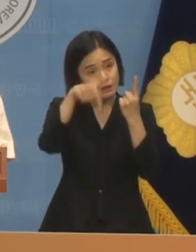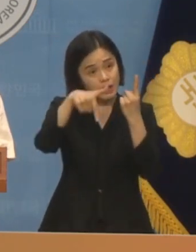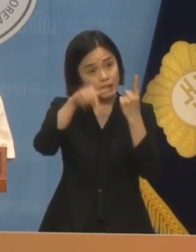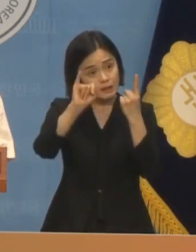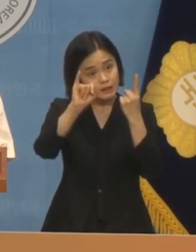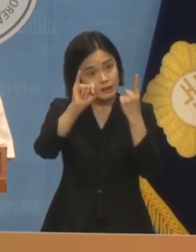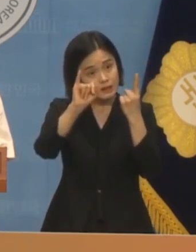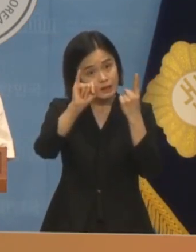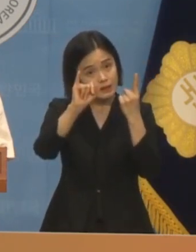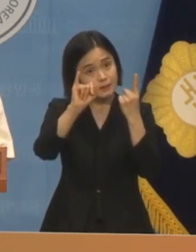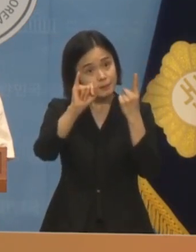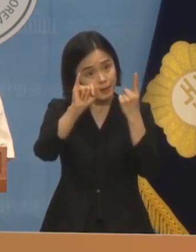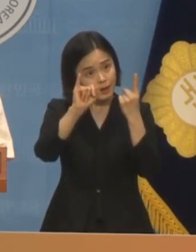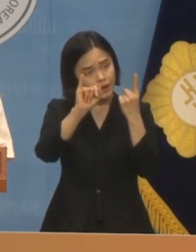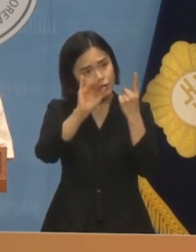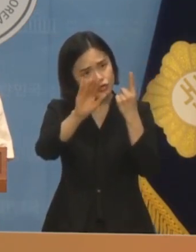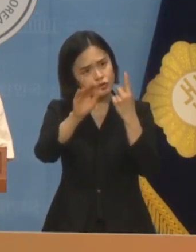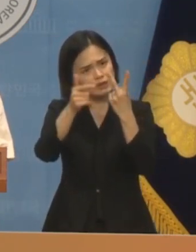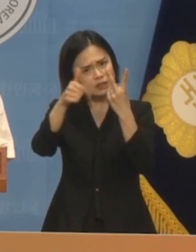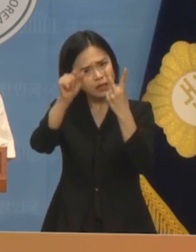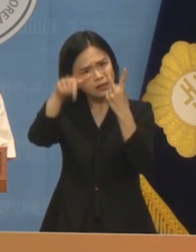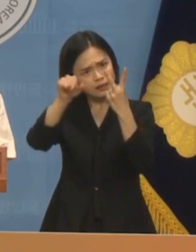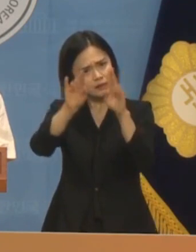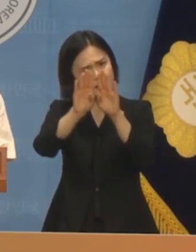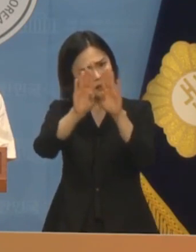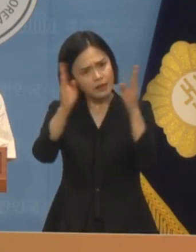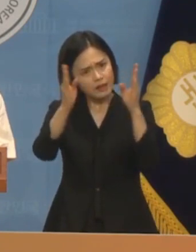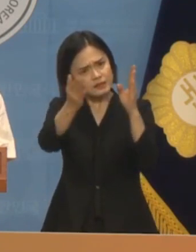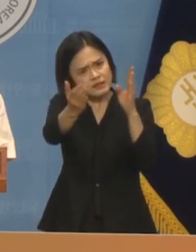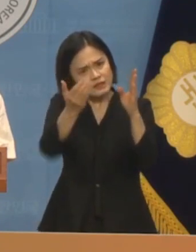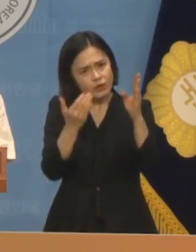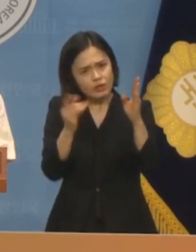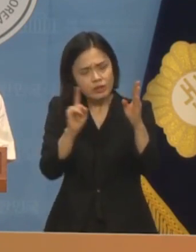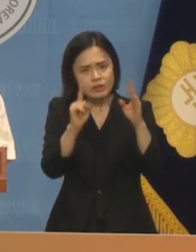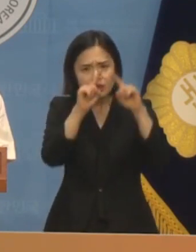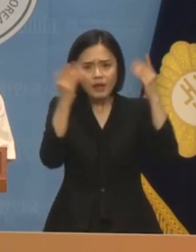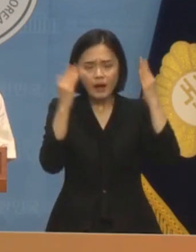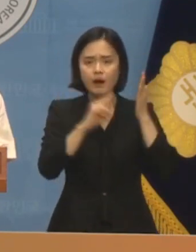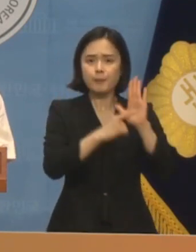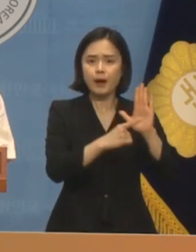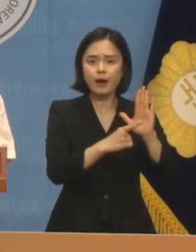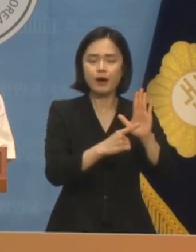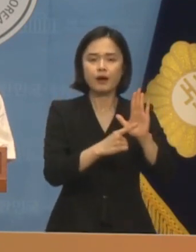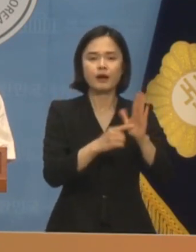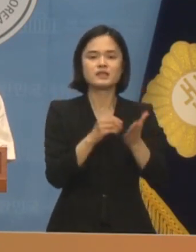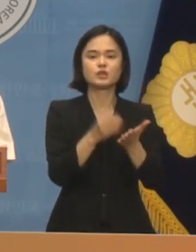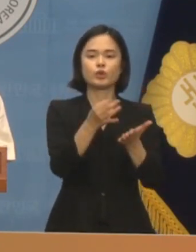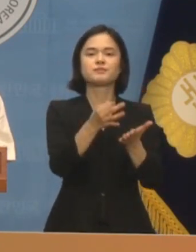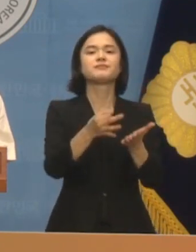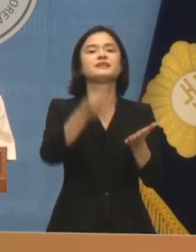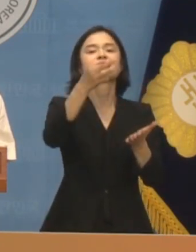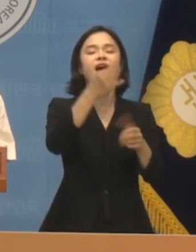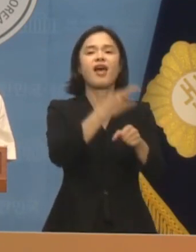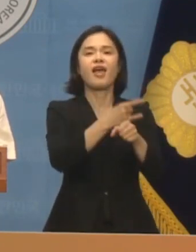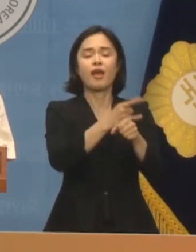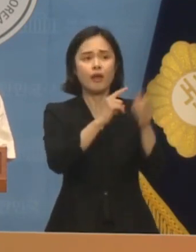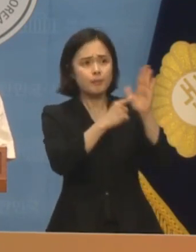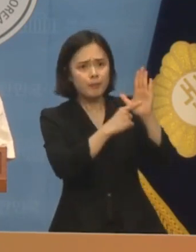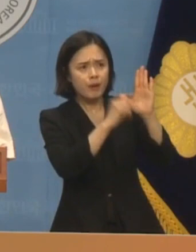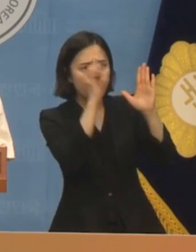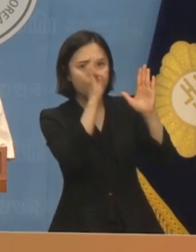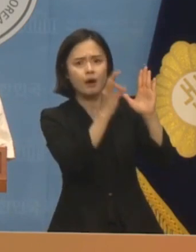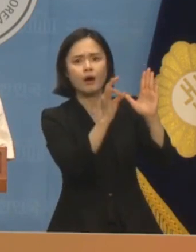대학에서는 등록금 인상에 나선다고 합니다. 의원님께서 언급해 주셨듯이 이미 수많은 대학생들이 높은